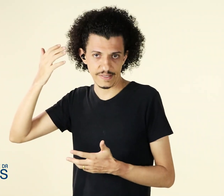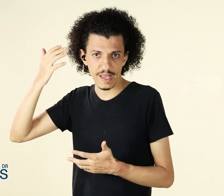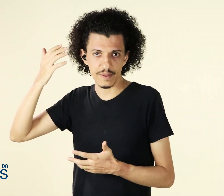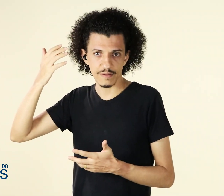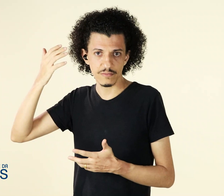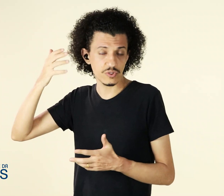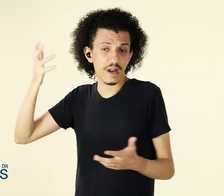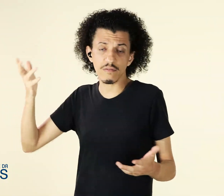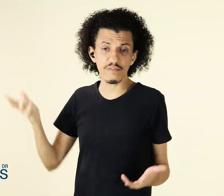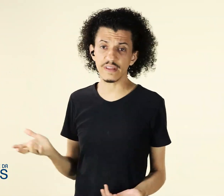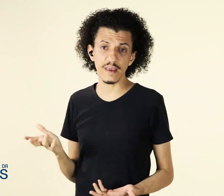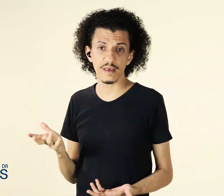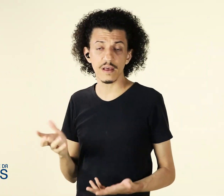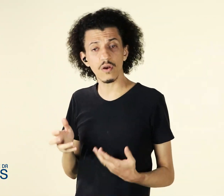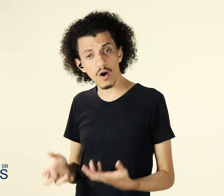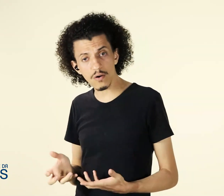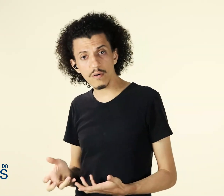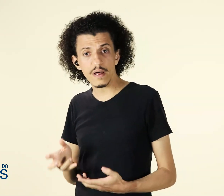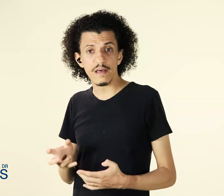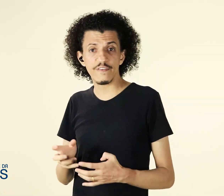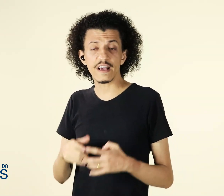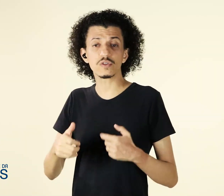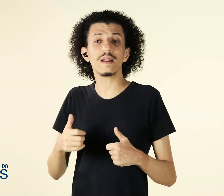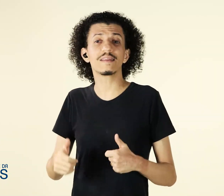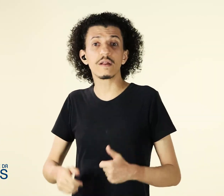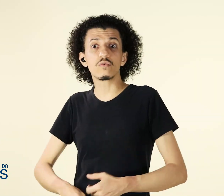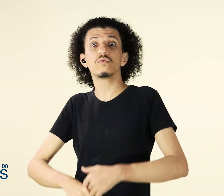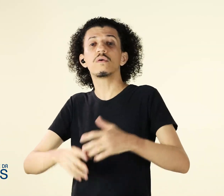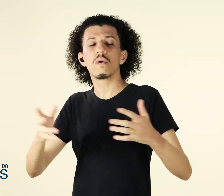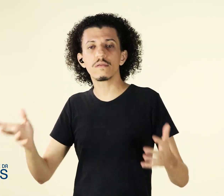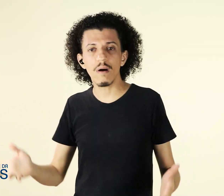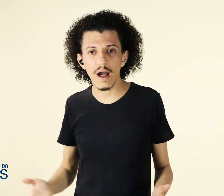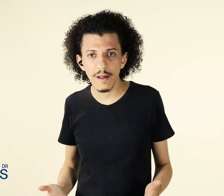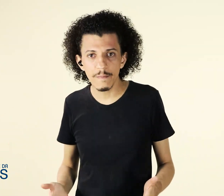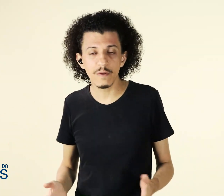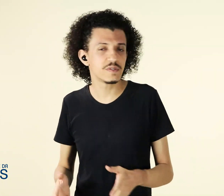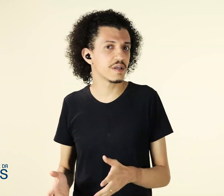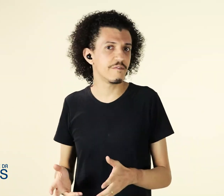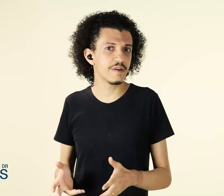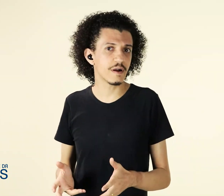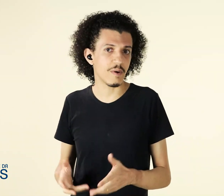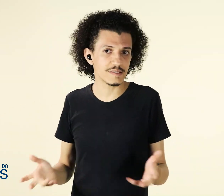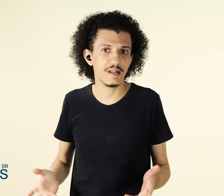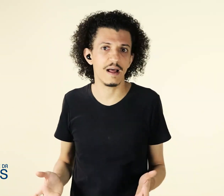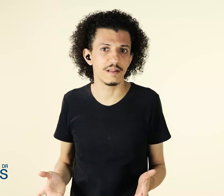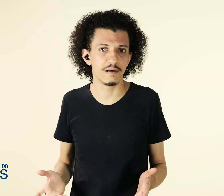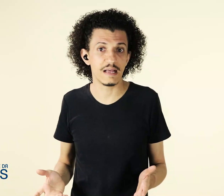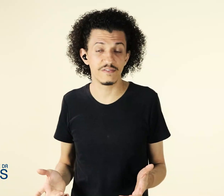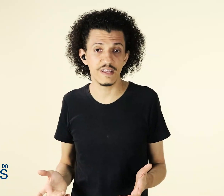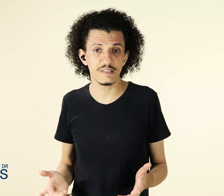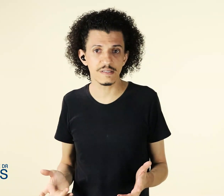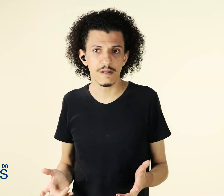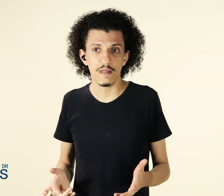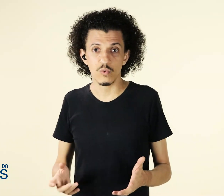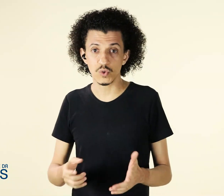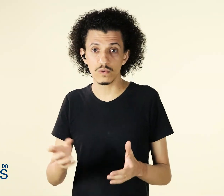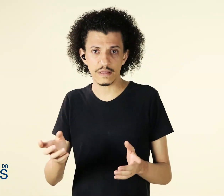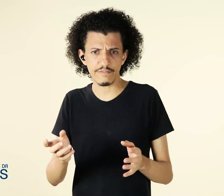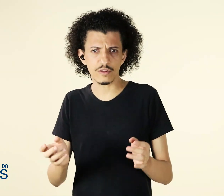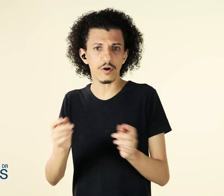Percebe? No geral, não tem. Logo, ficar soletrando tudo enquanto há não significa quase nada. Às vezes, o surdo até vai trocar